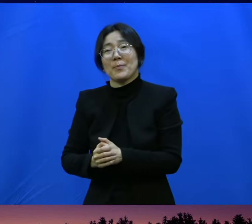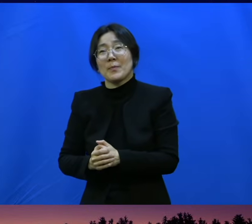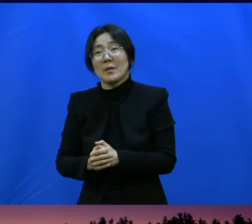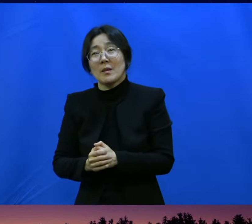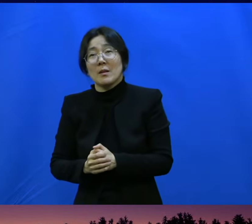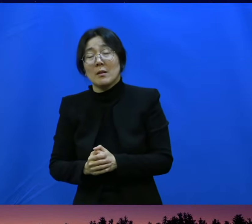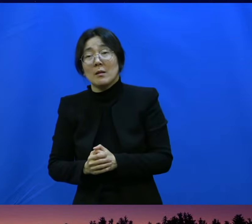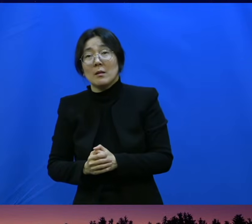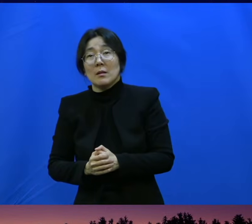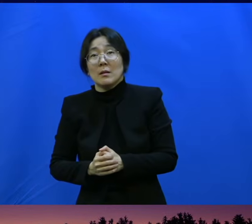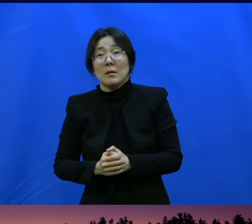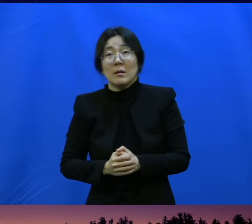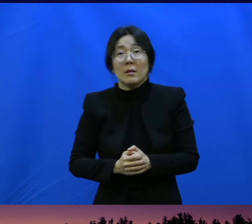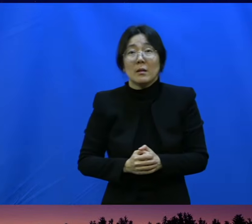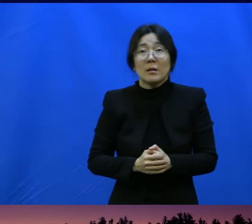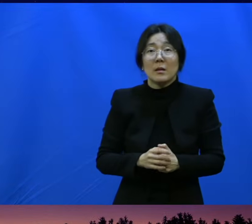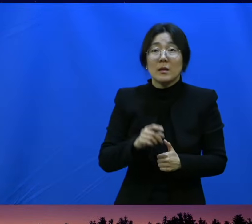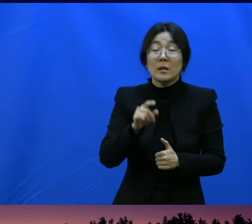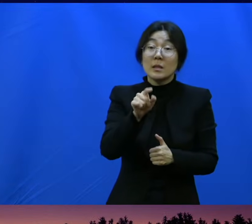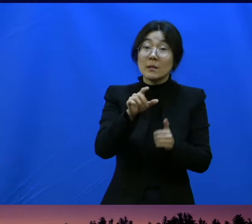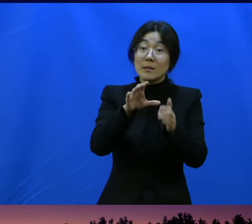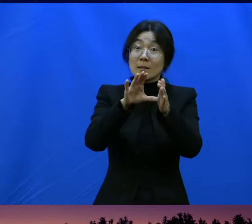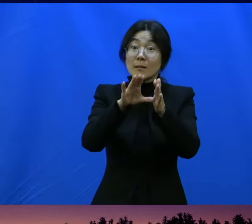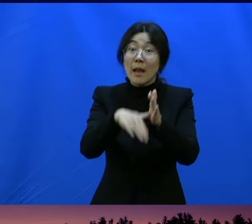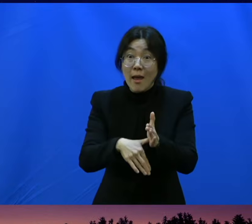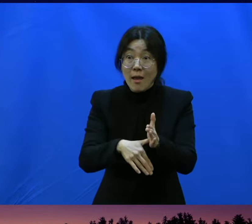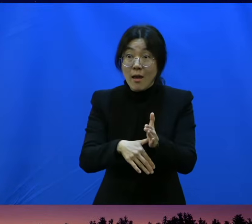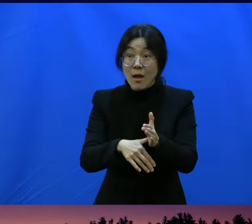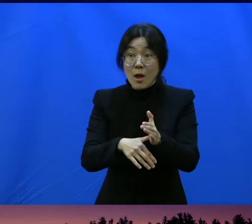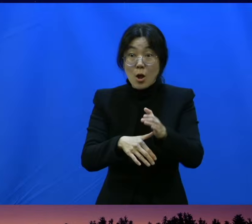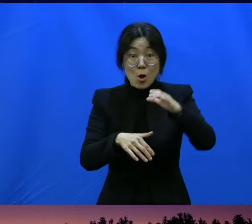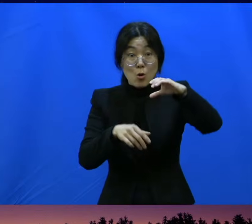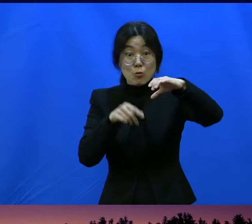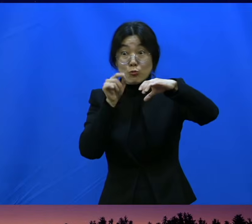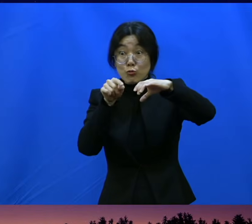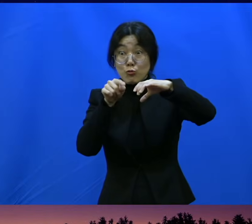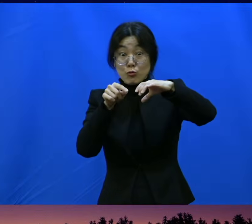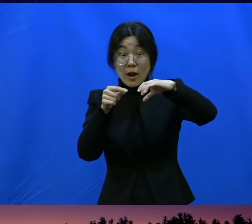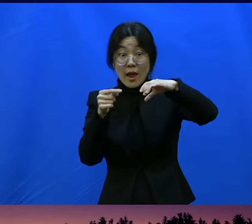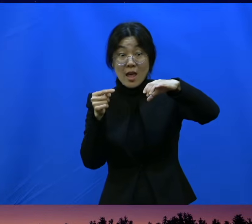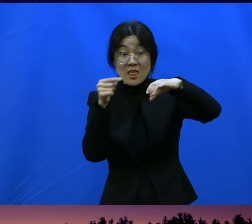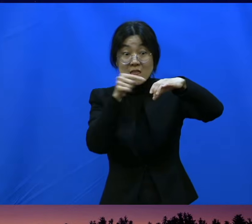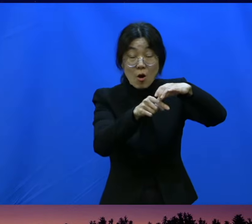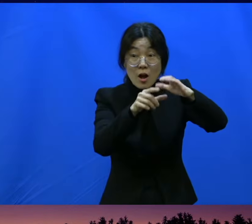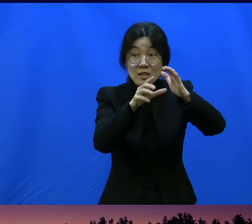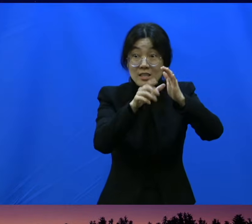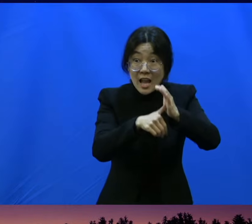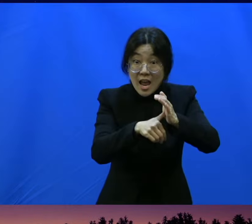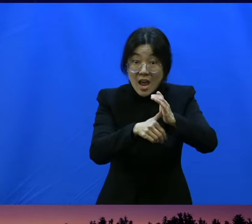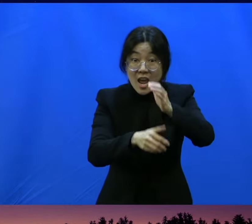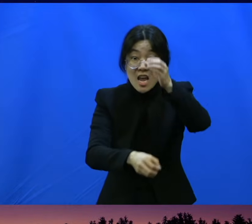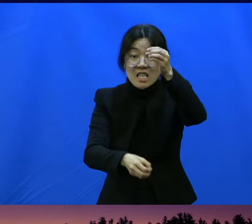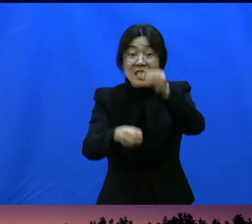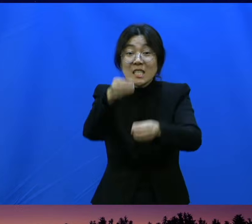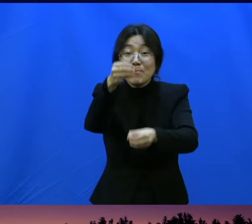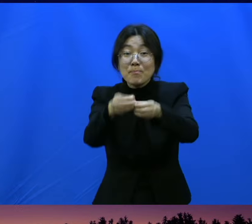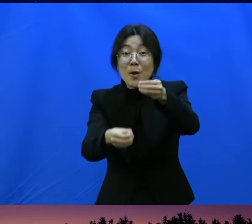자, 그런데 이 아둘람에서 그가 지은 시가 있어요. 그 시가 이제 시편에 몇 편이 있는데 그 중에